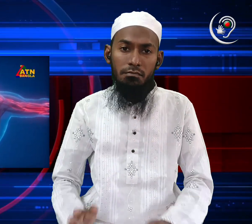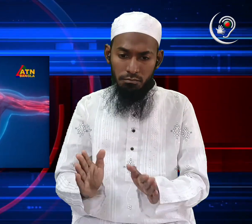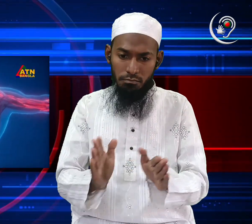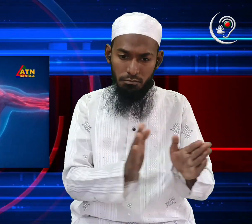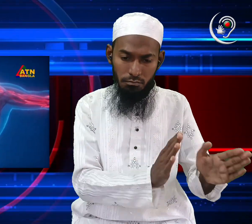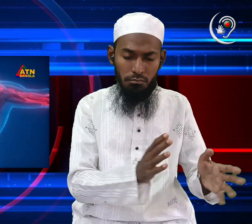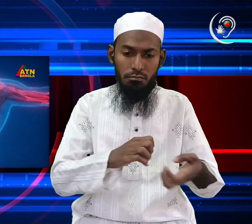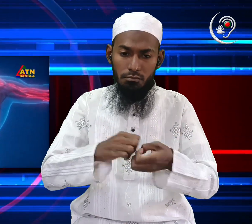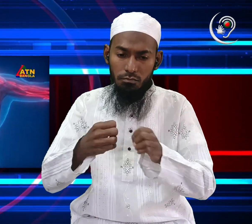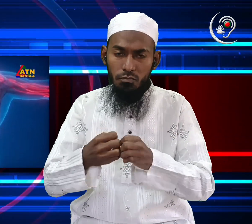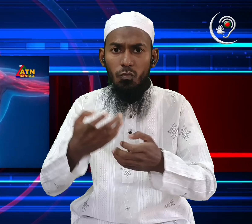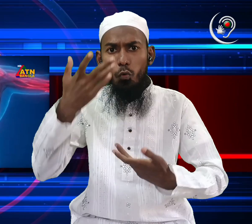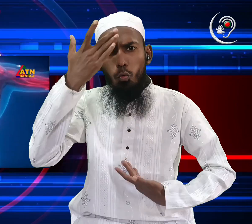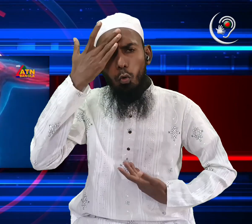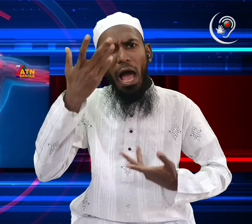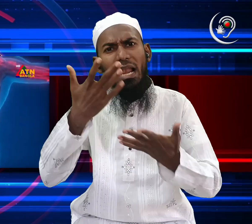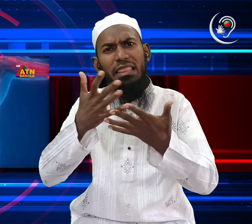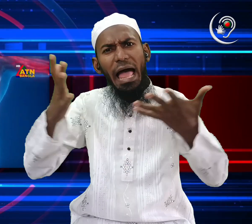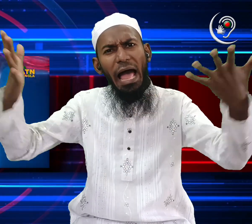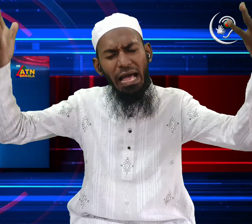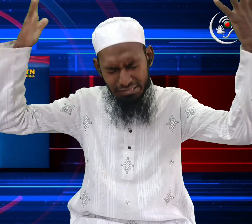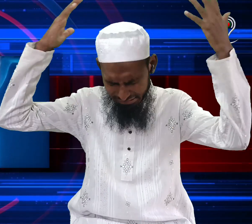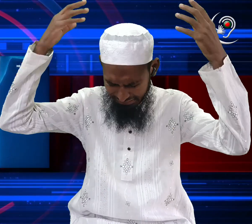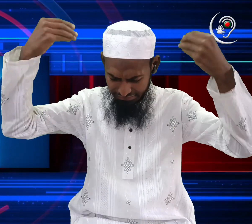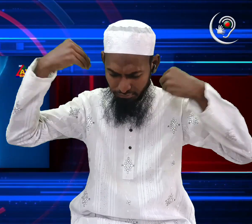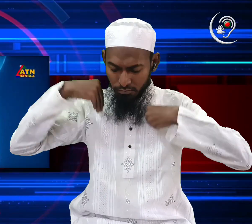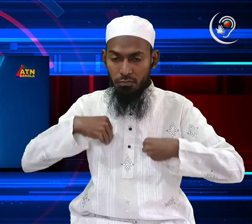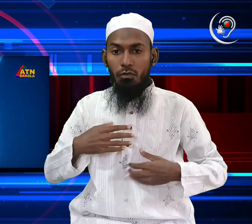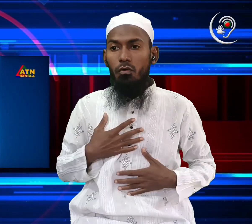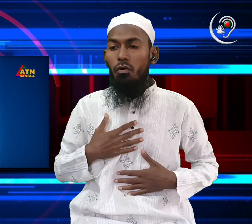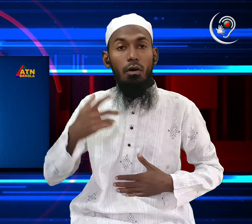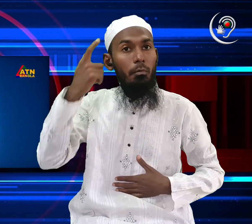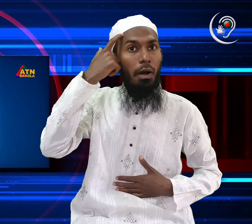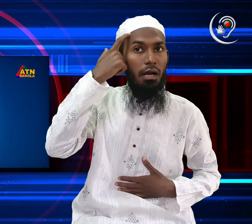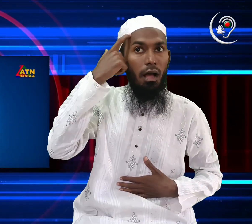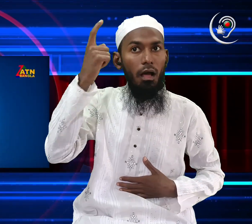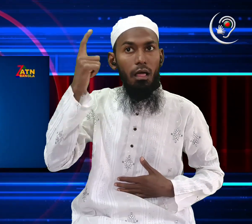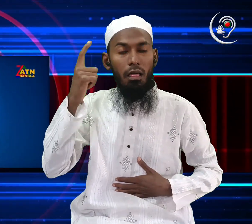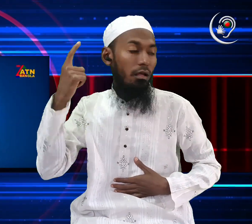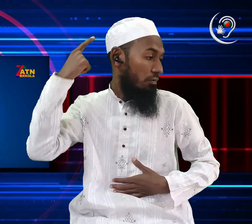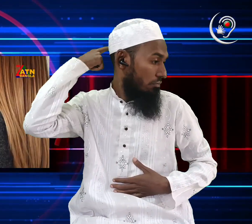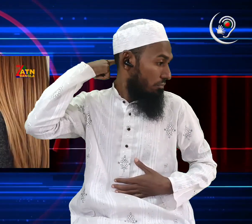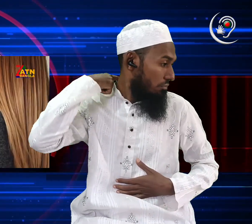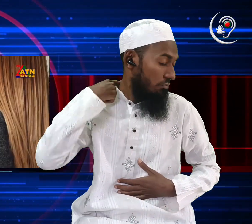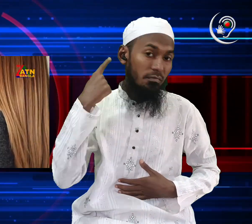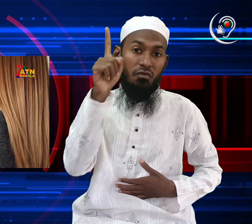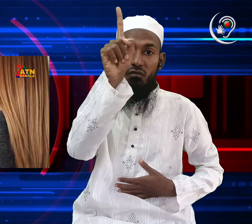স্নায়বিক সমস্যায় ভোগেন, আর মায়োলিটিসে আক্রান্তরা ভোগেন মস্তিষ্ক ও মেরুদণ্ডের প্রদাহে।